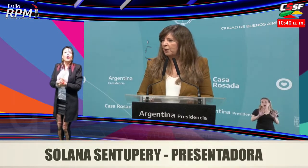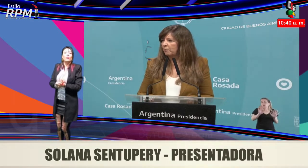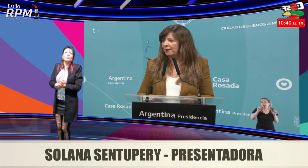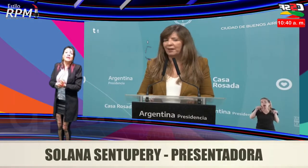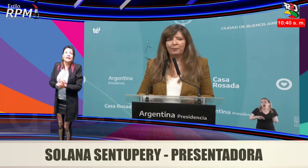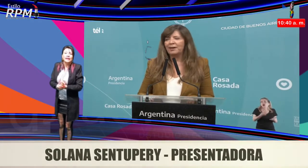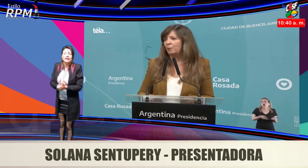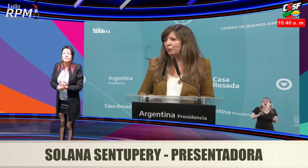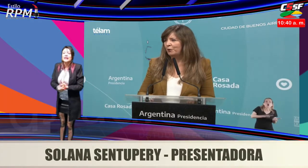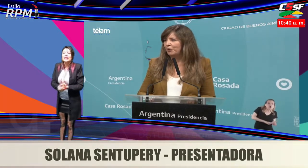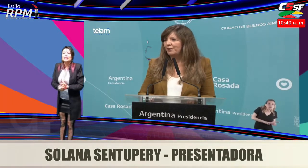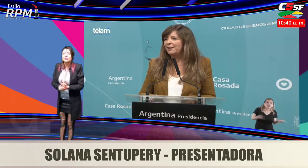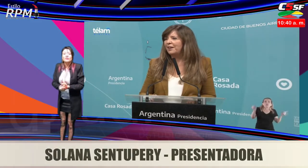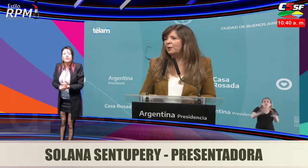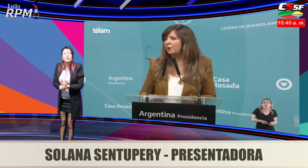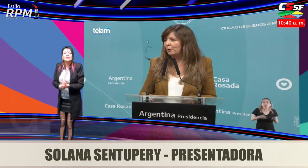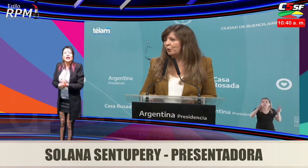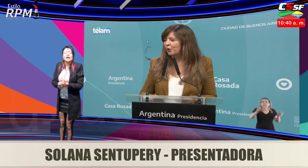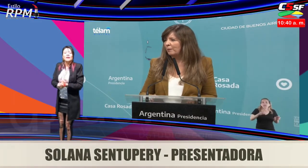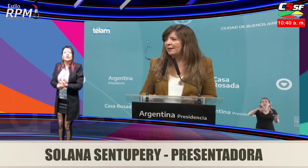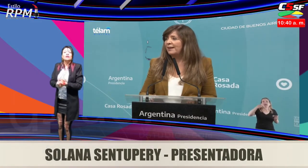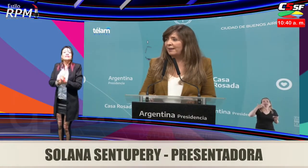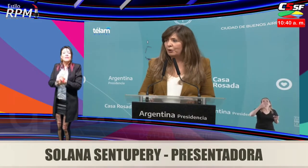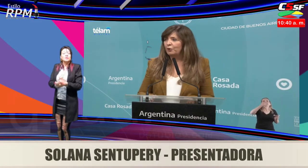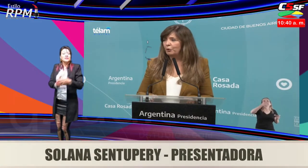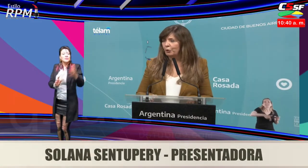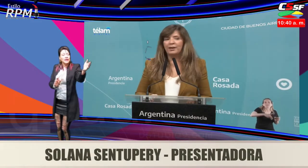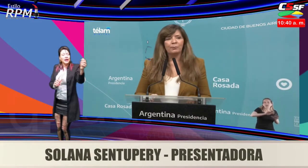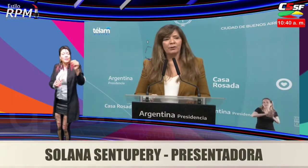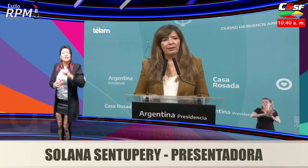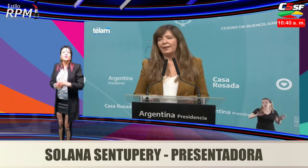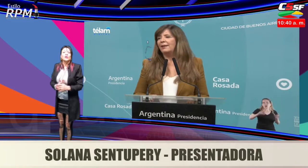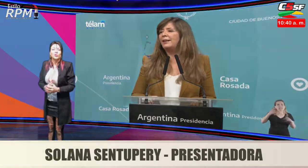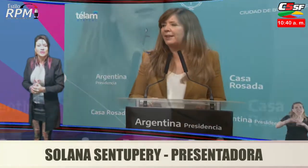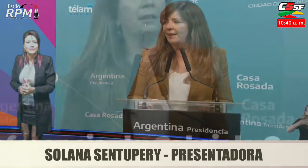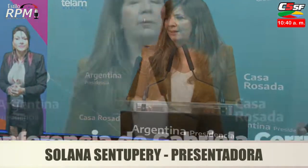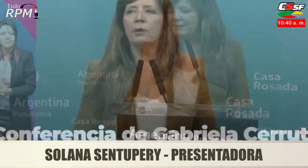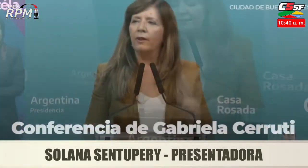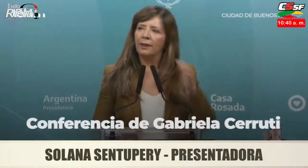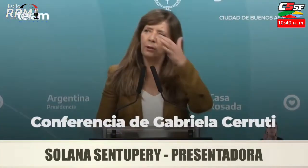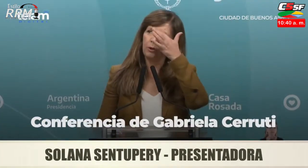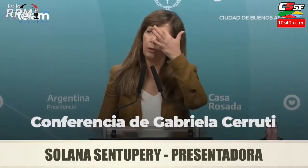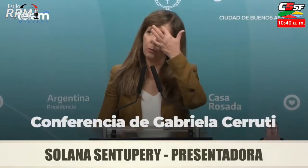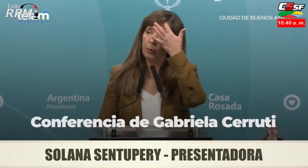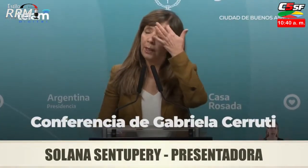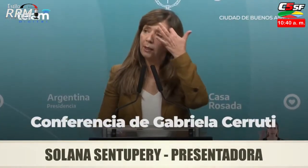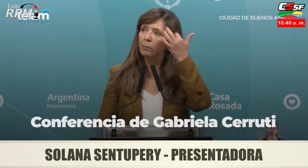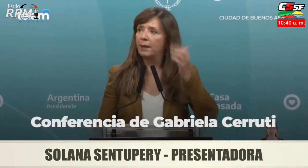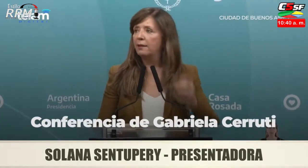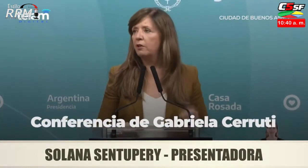como Vialidad. Tenemos información al respecto y se las vamos a transmitir a partir de una nota.